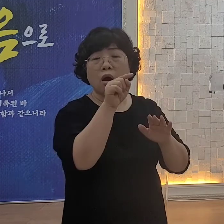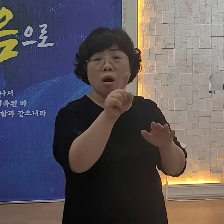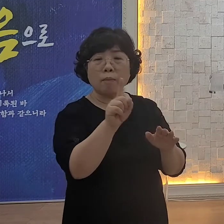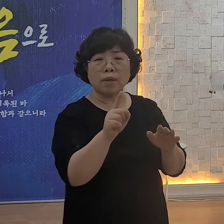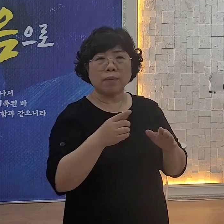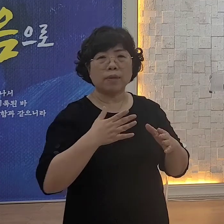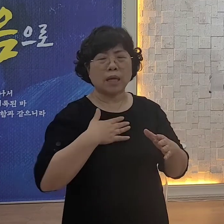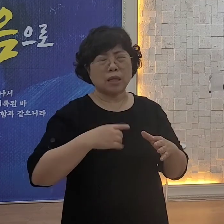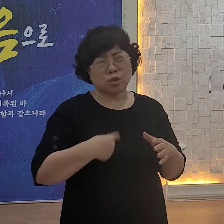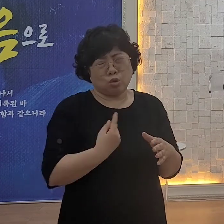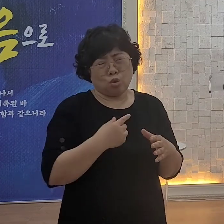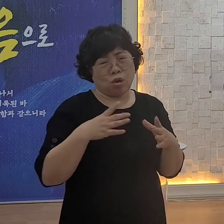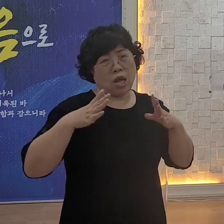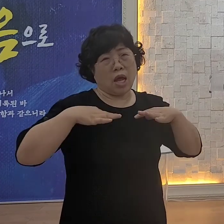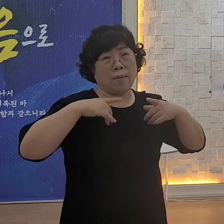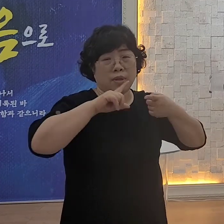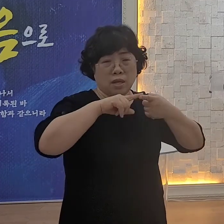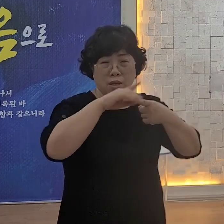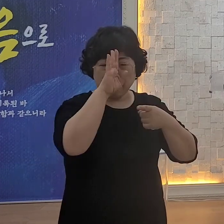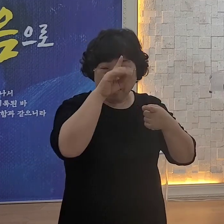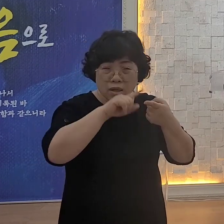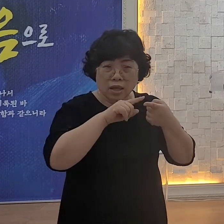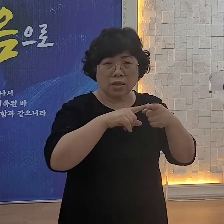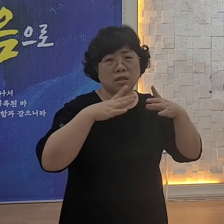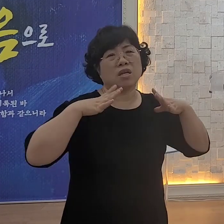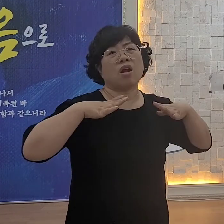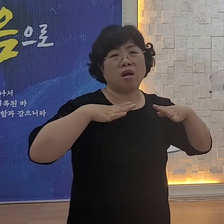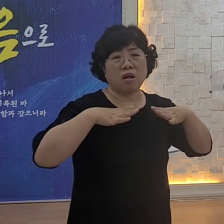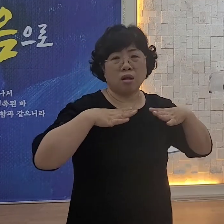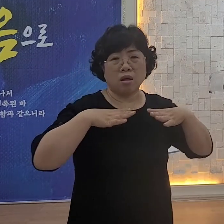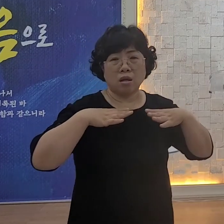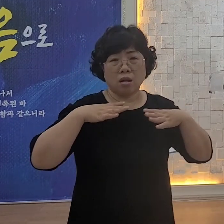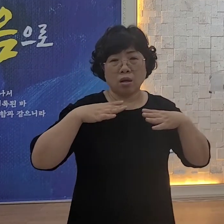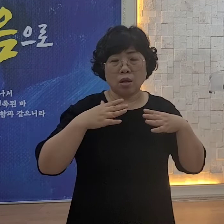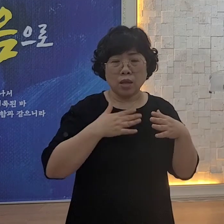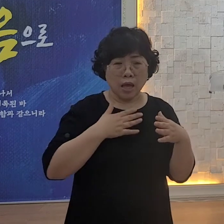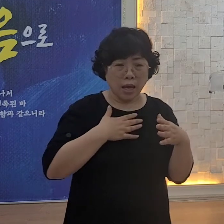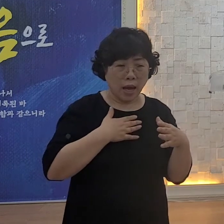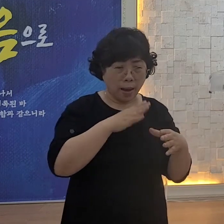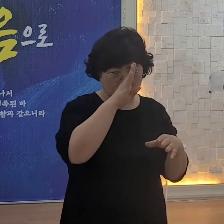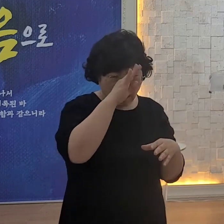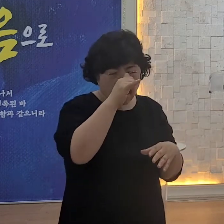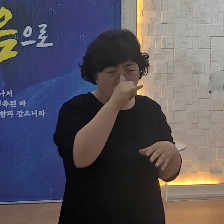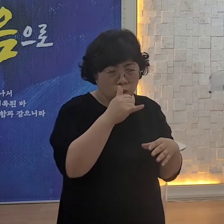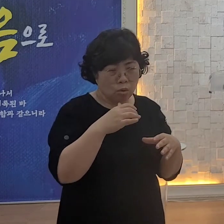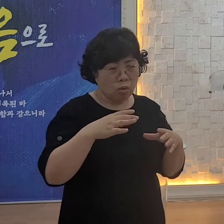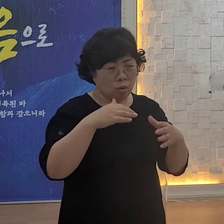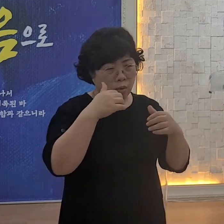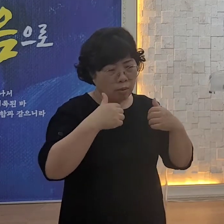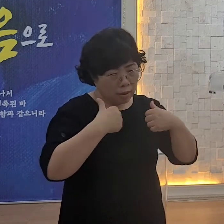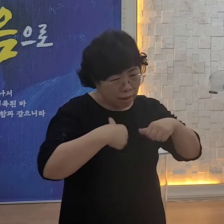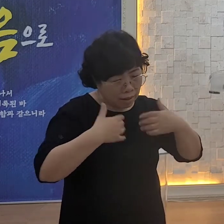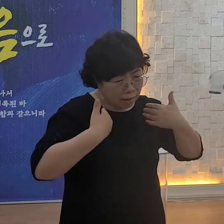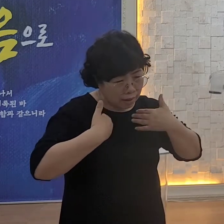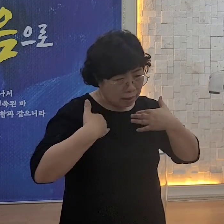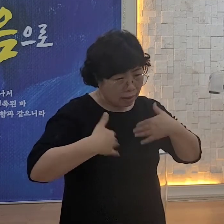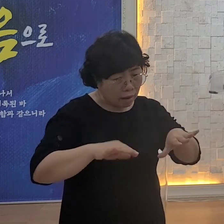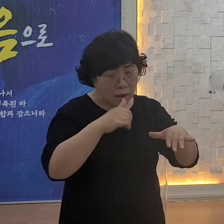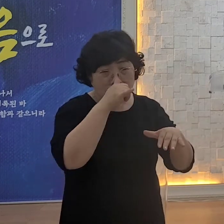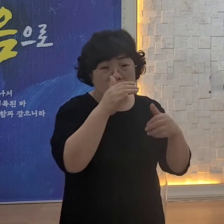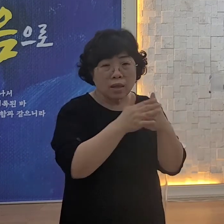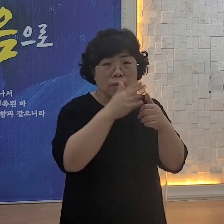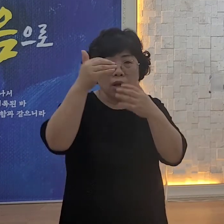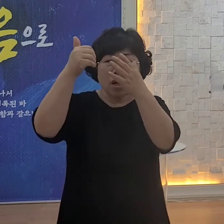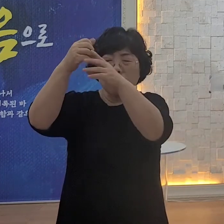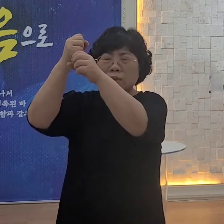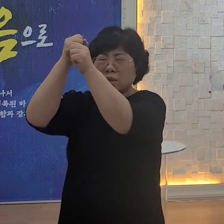이는 내가 약한 그때에 강함이라. 우리가 인간이 생각할 때는 남보다 높아지는 것이 강함이고 남보다 잘 되는